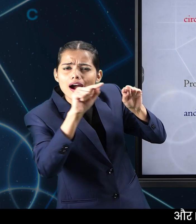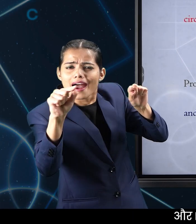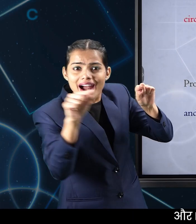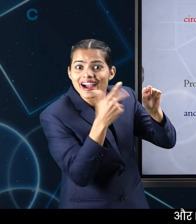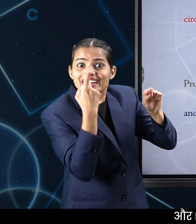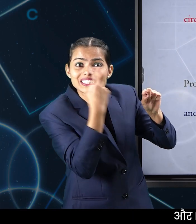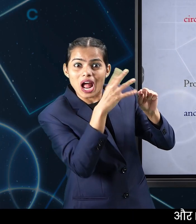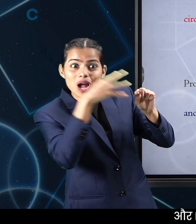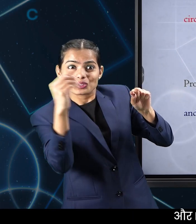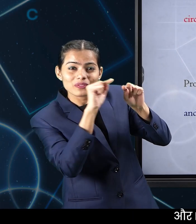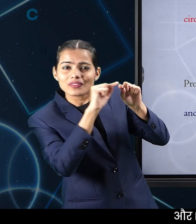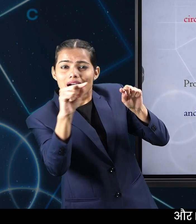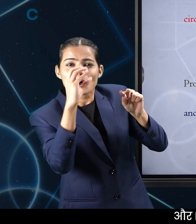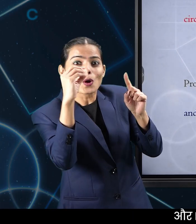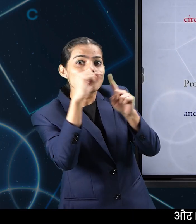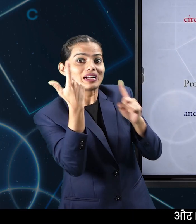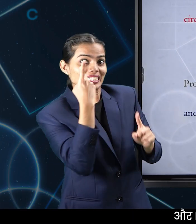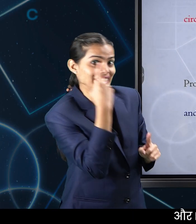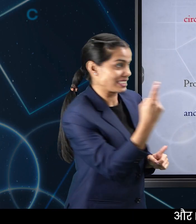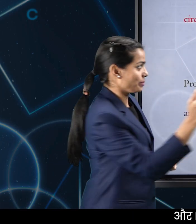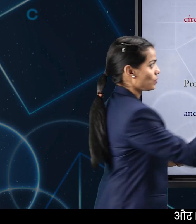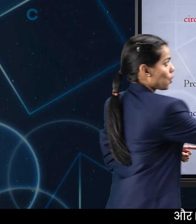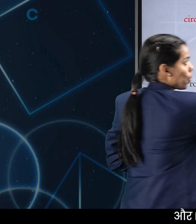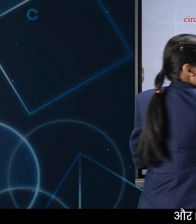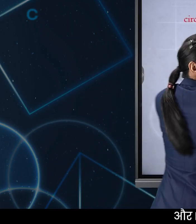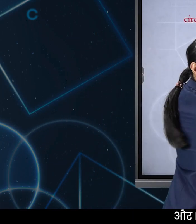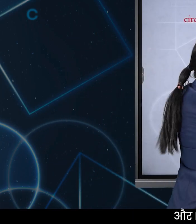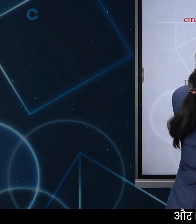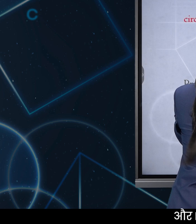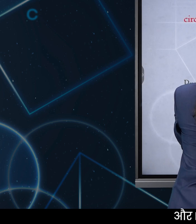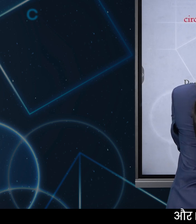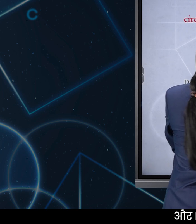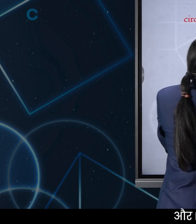P वह बिंदु है जो वृत्त के बाहर स्थित है।